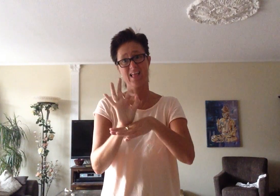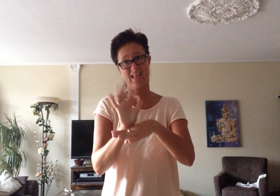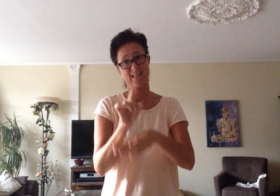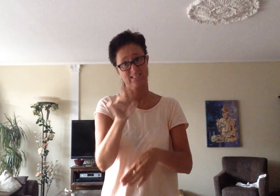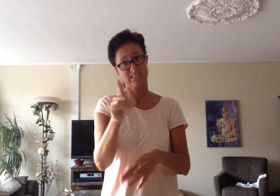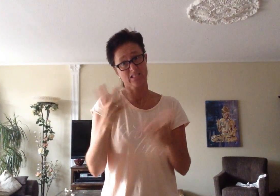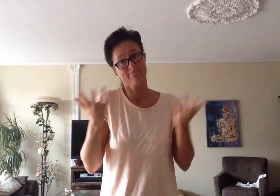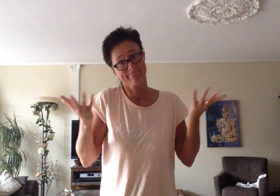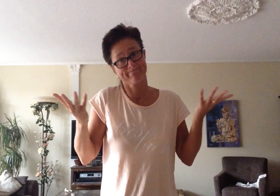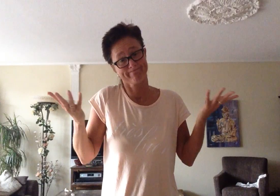levensles?